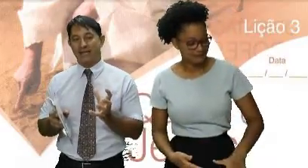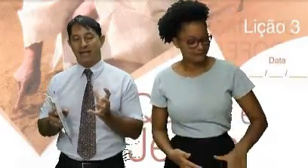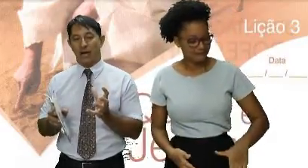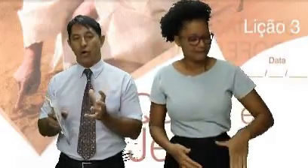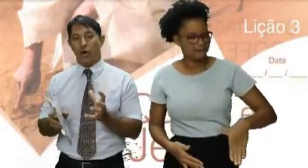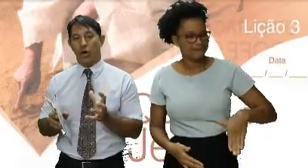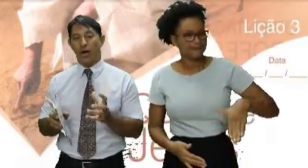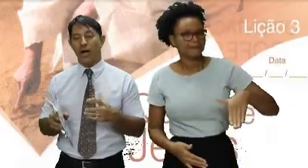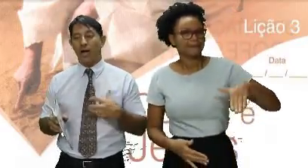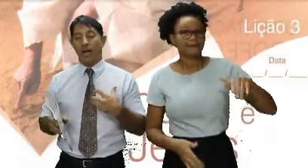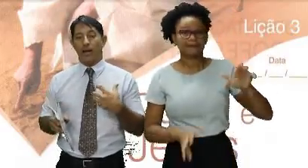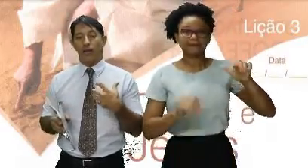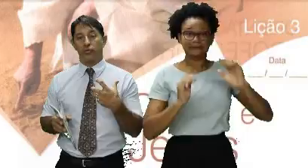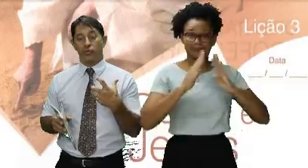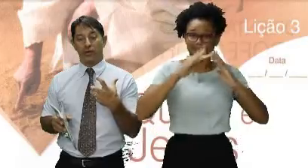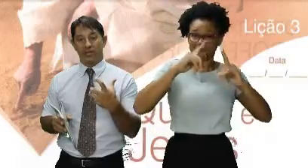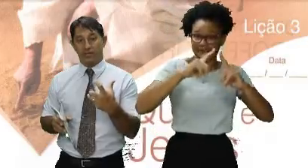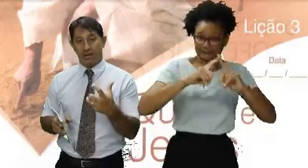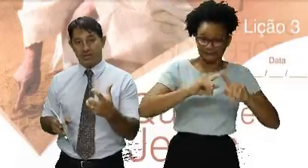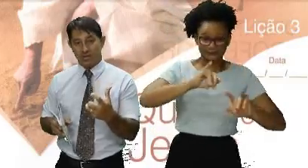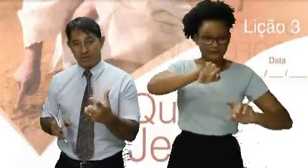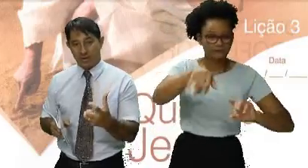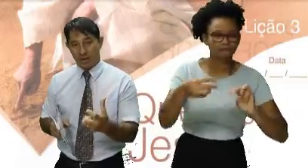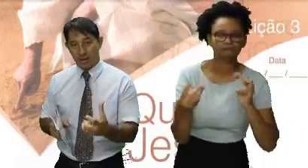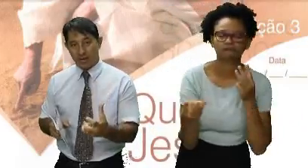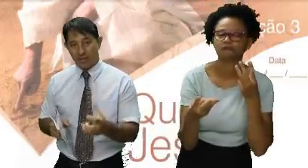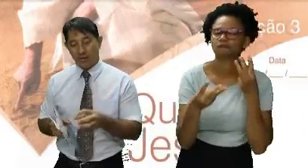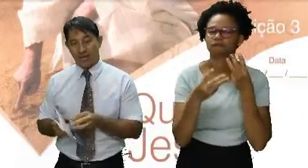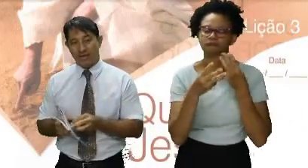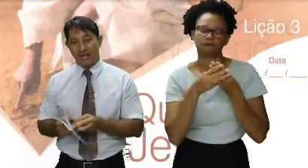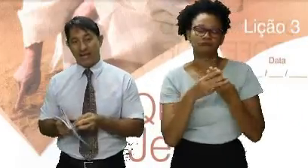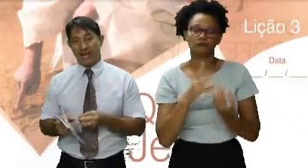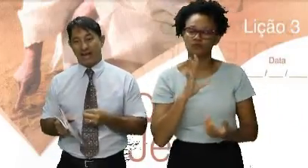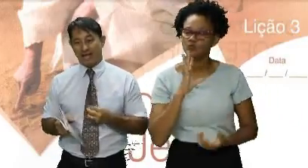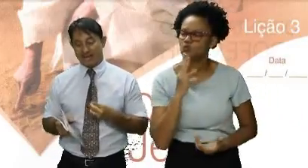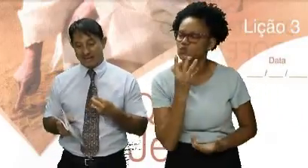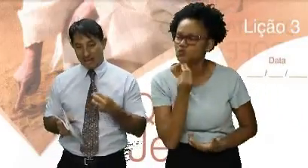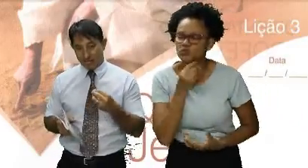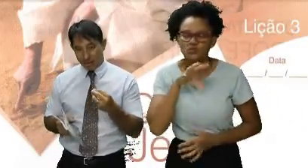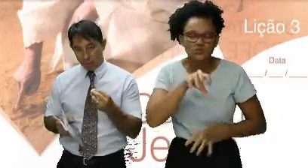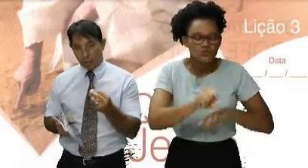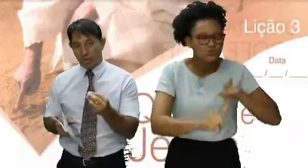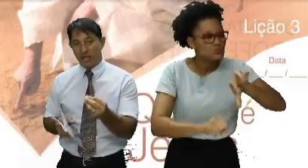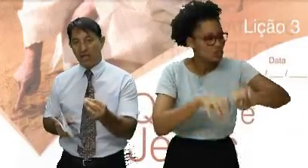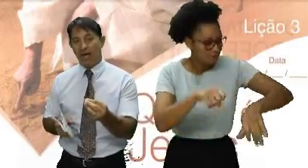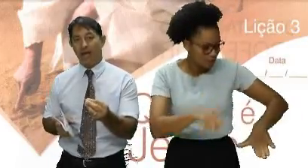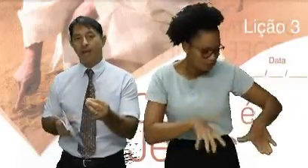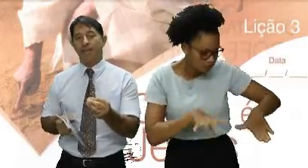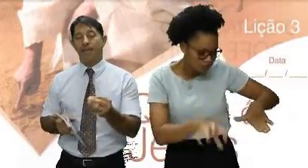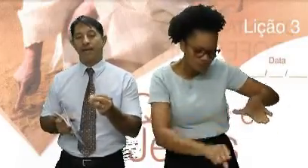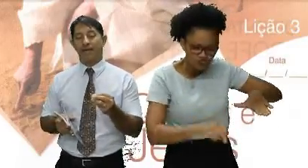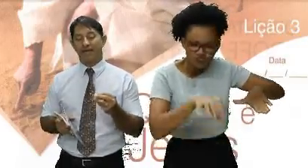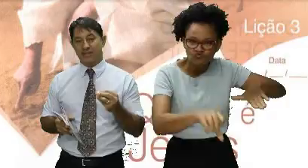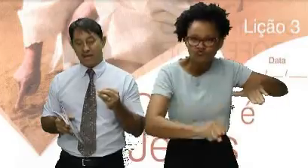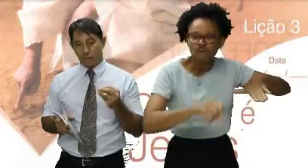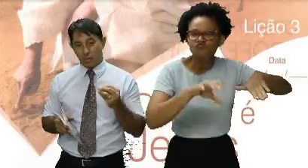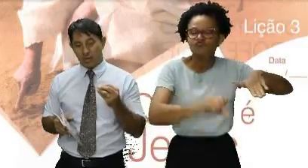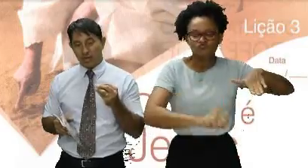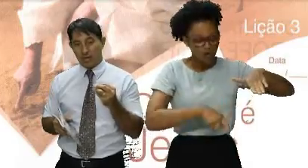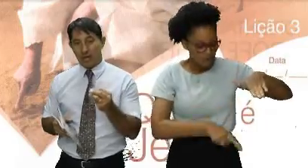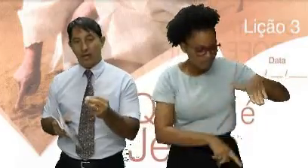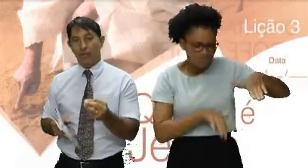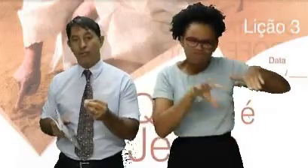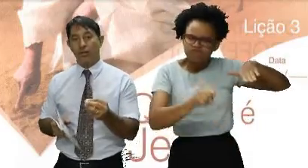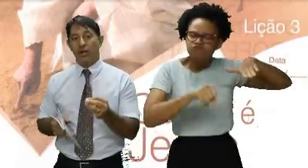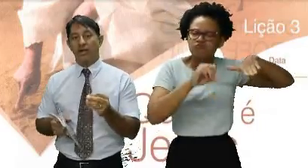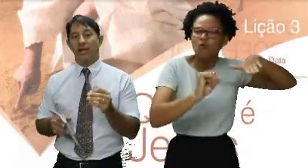ali na sinagoga, nos conhecimentos de Deus. A Bíblia diz que ele cresce em sabedoria, em estatura